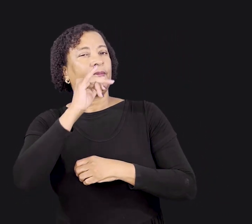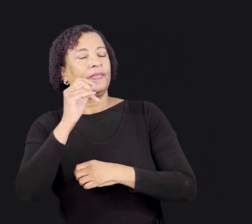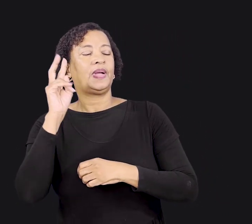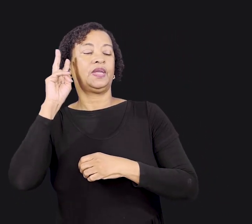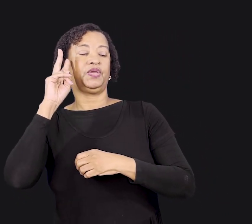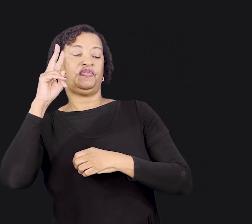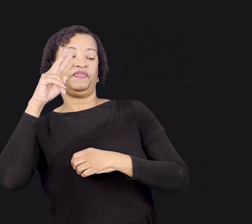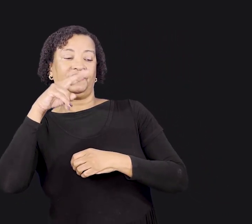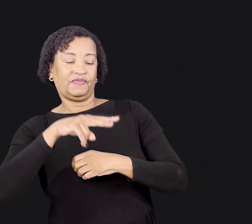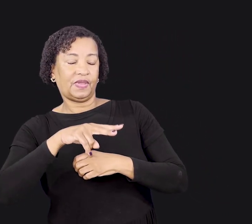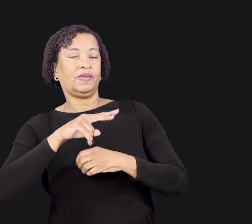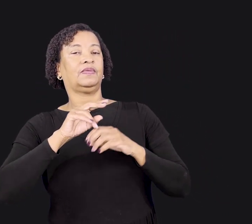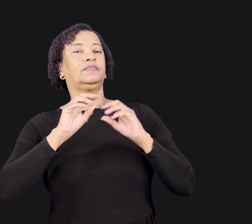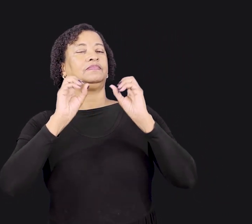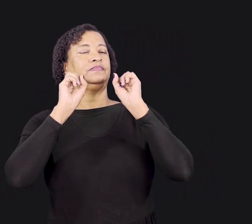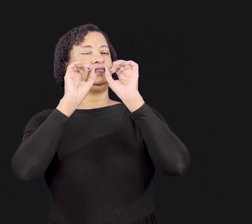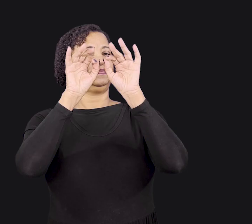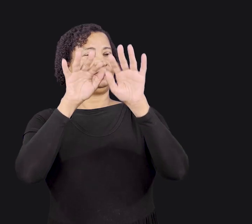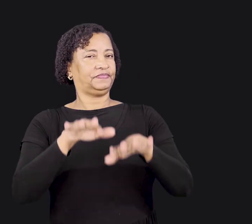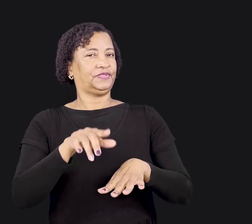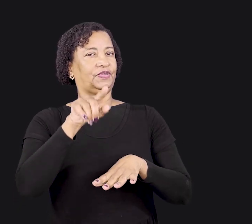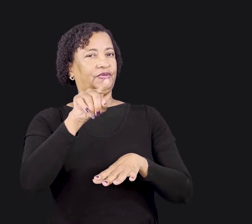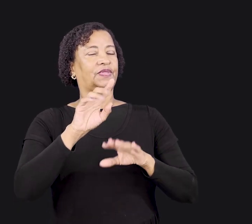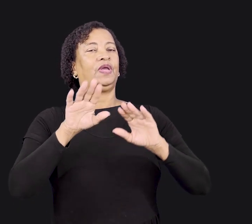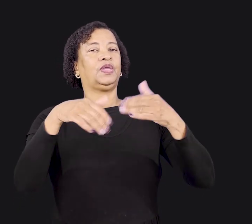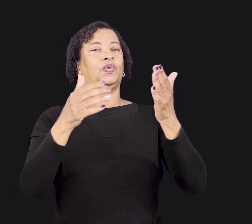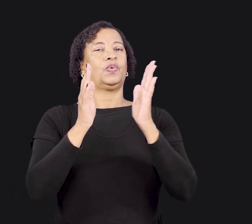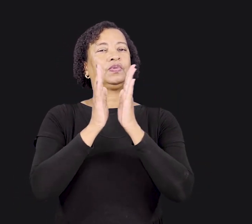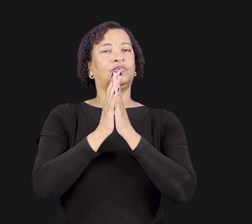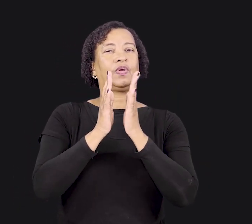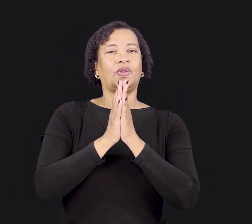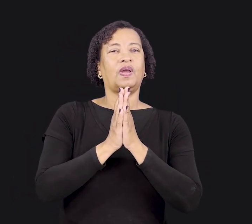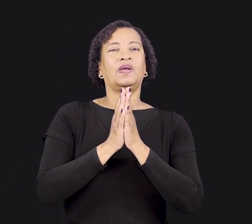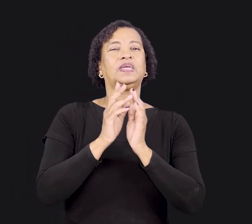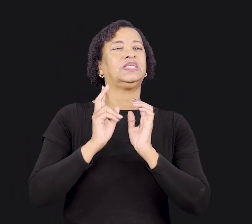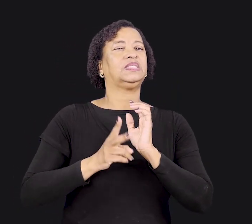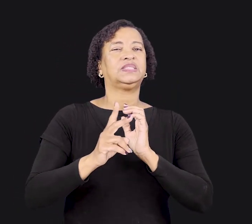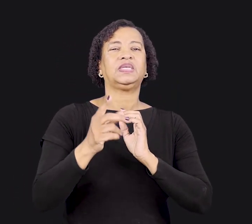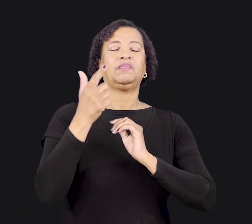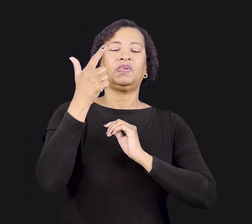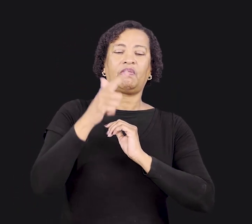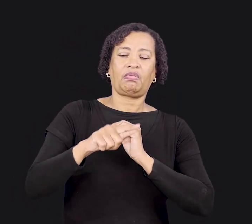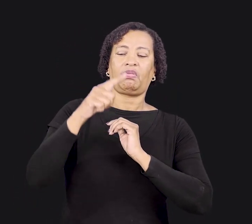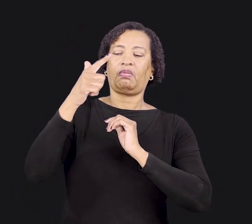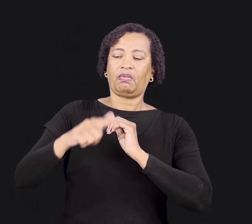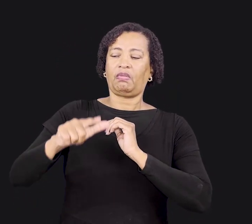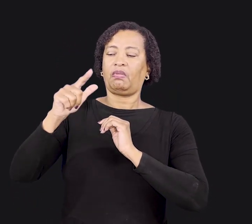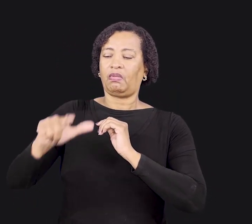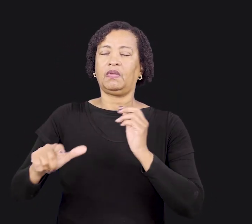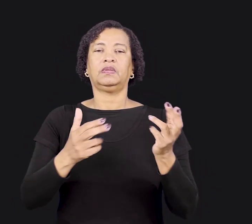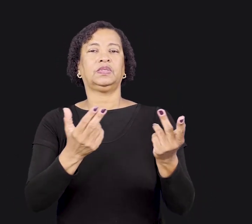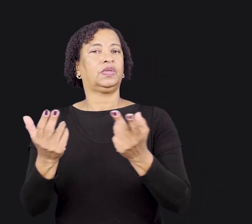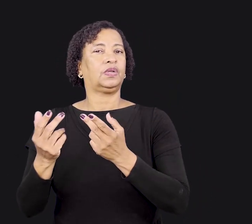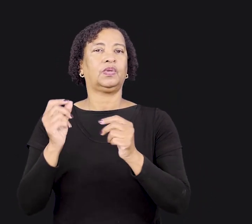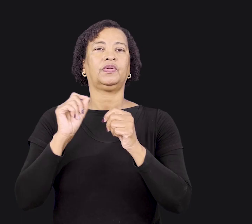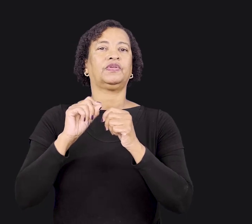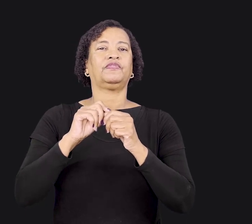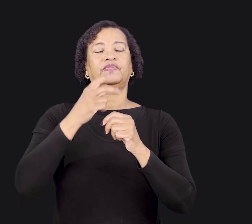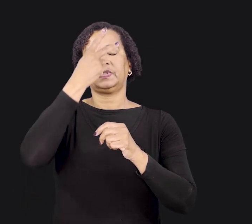em secreto o recompensará. E quando orarem, não fiquem sempre repetindo a mesma coisa como fazem os